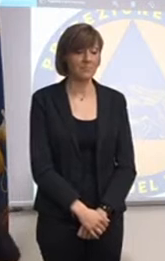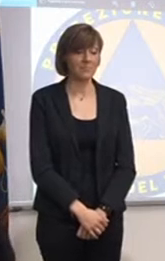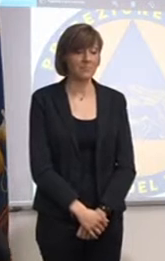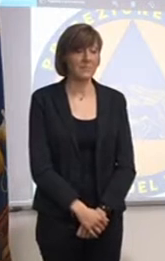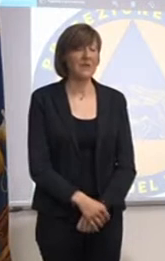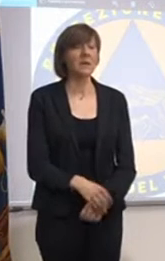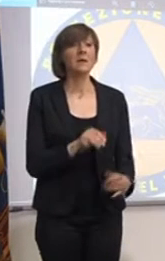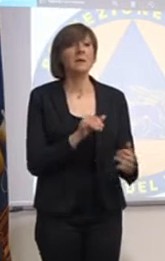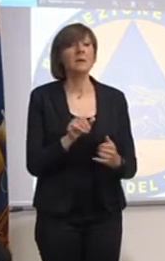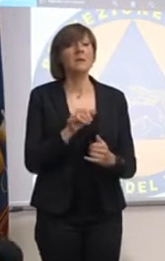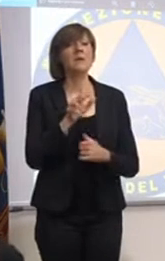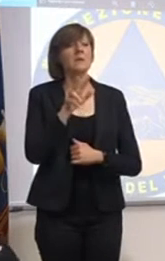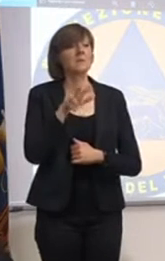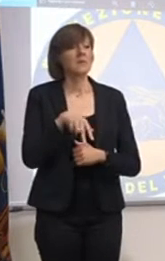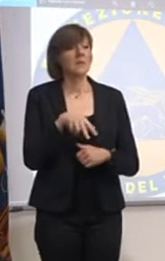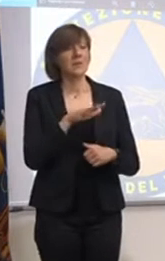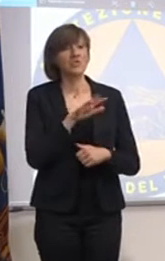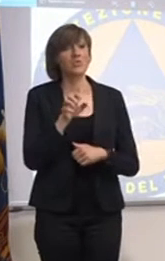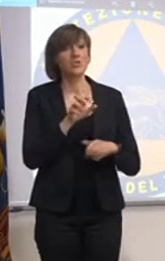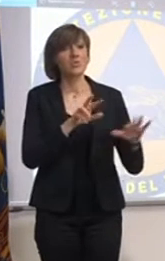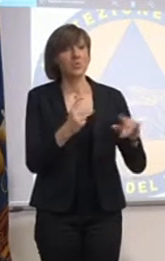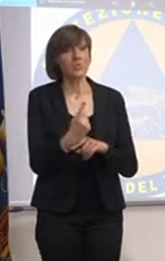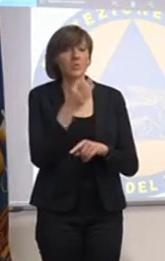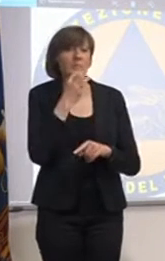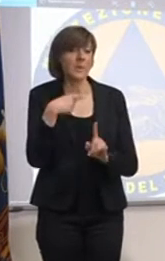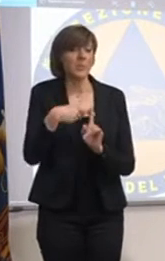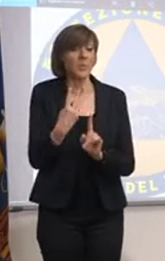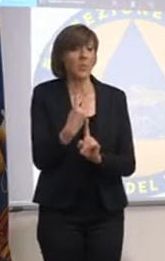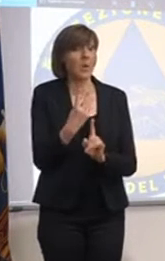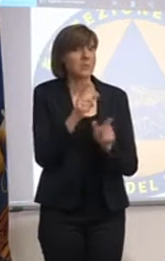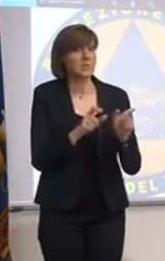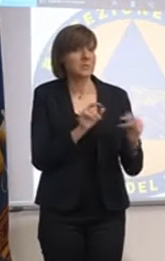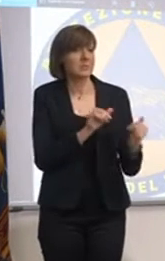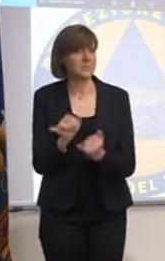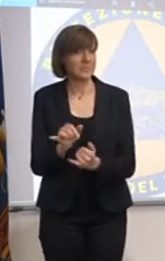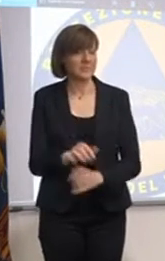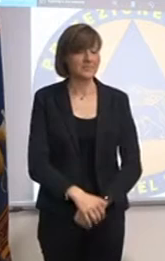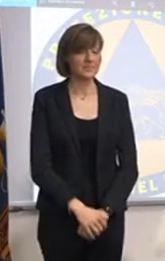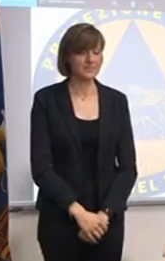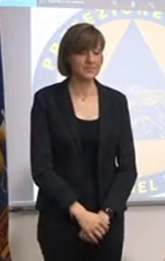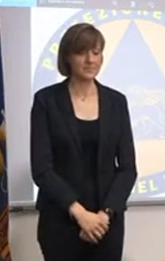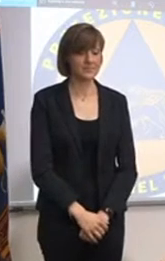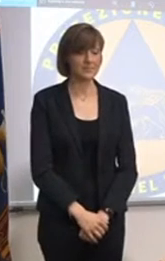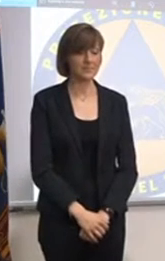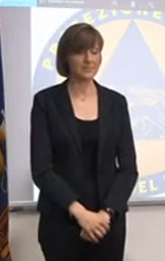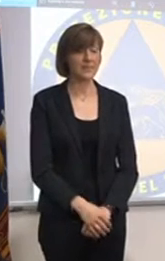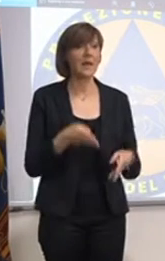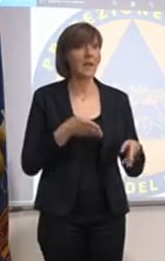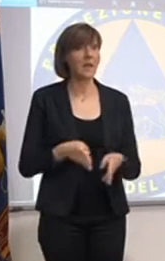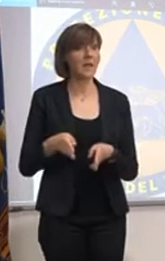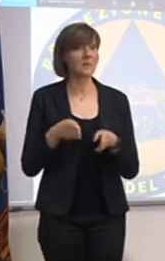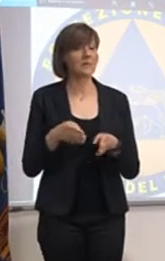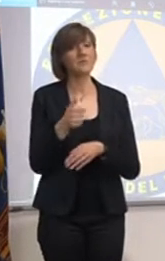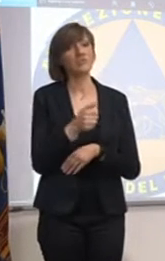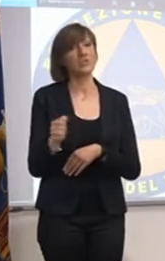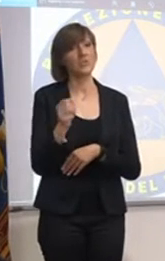non è stata ancora fissata la data, ma conferma che l'autonomia è una condizione sine qua non per la prossima amministrazione. Il governatore